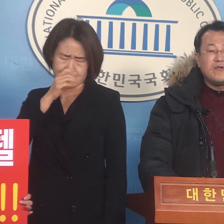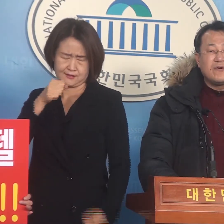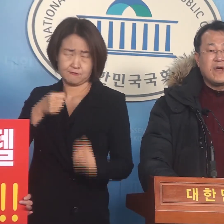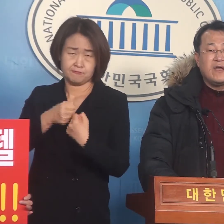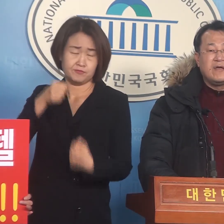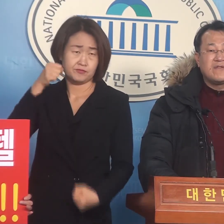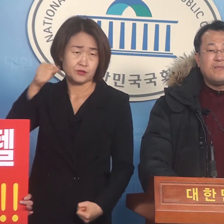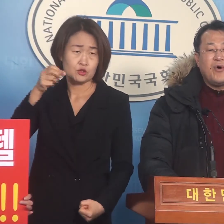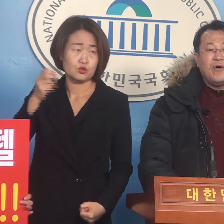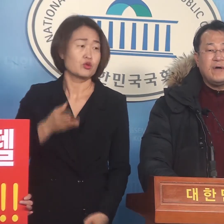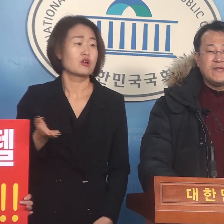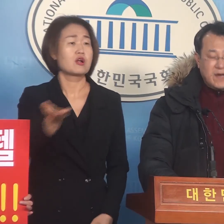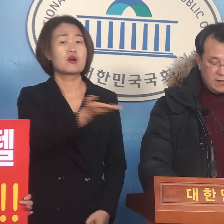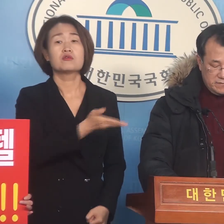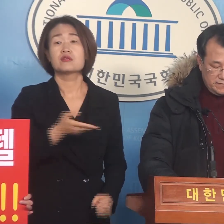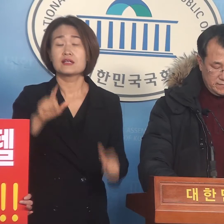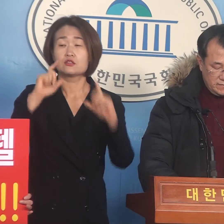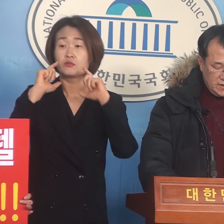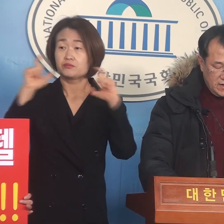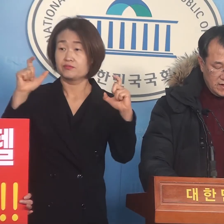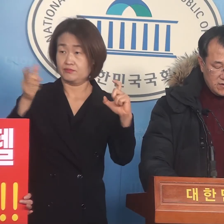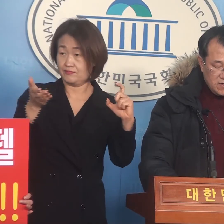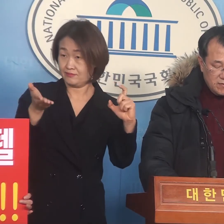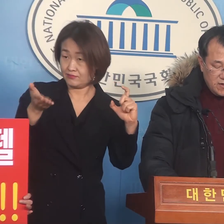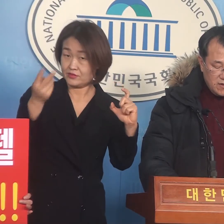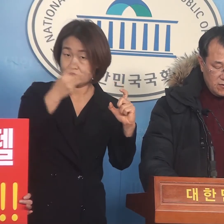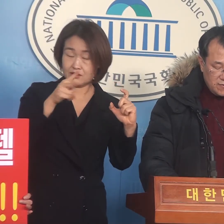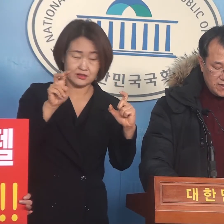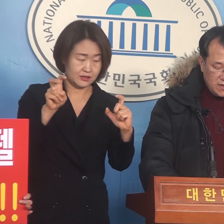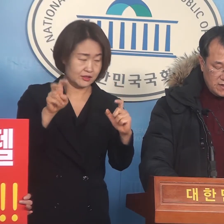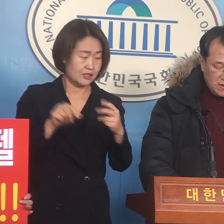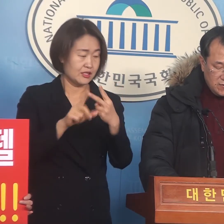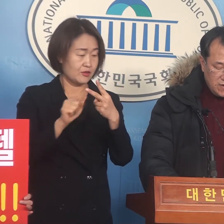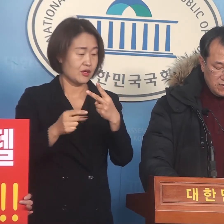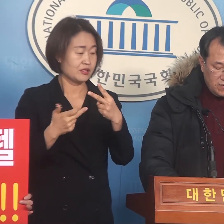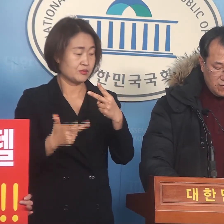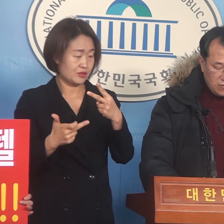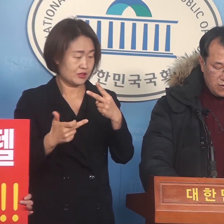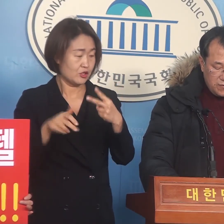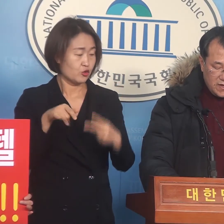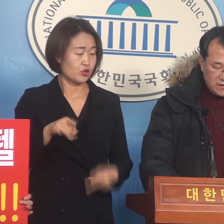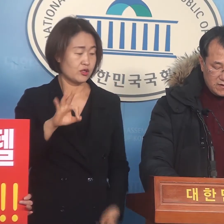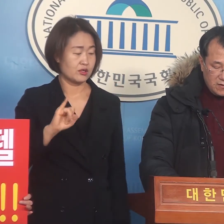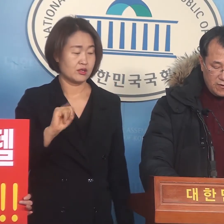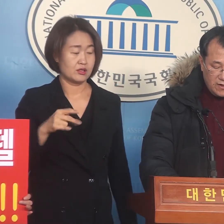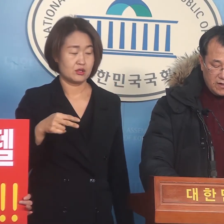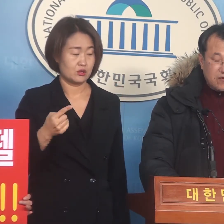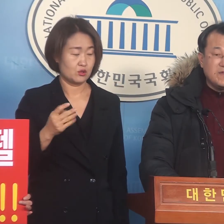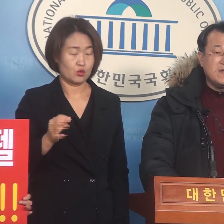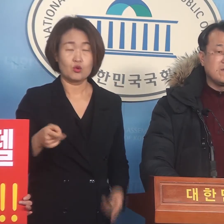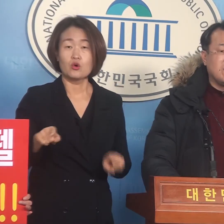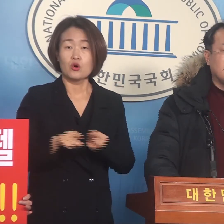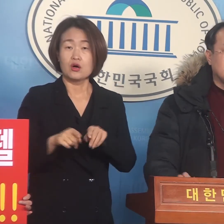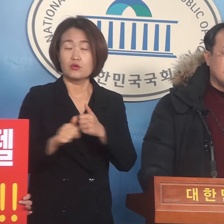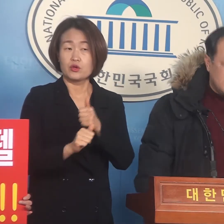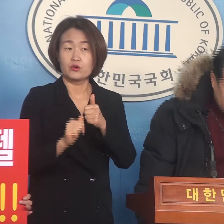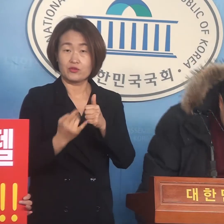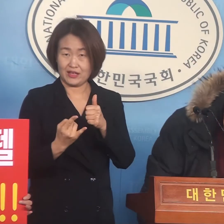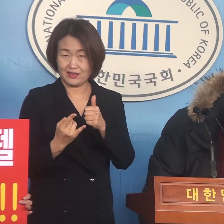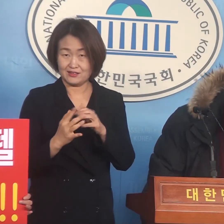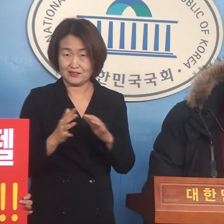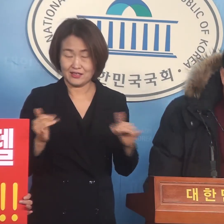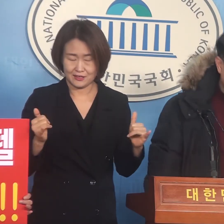안양시와 대한민국에 선포합니다. 2020년 2월 17일 귀인동 공동비상대책위원회 주민일동.